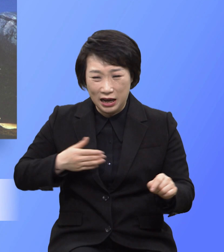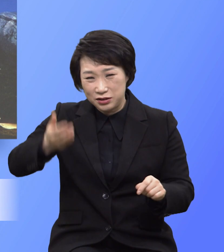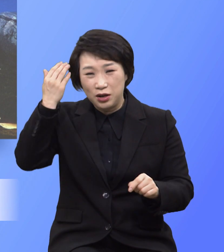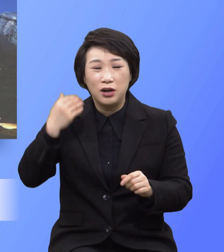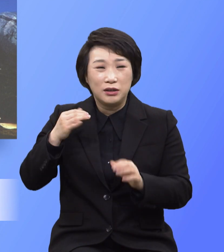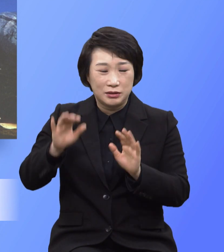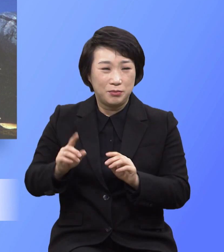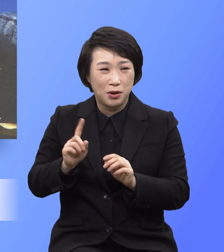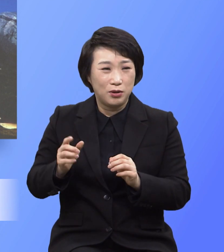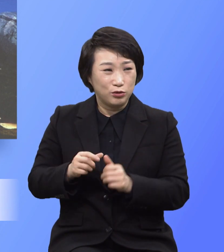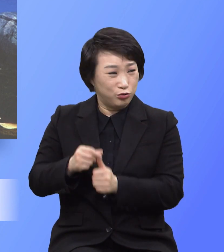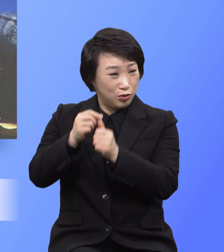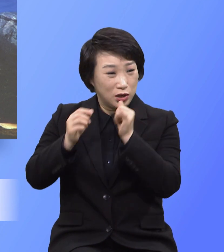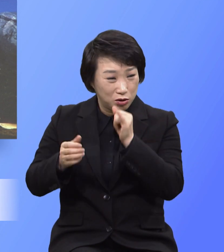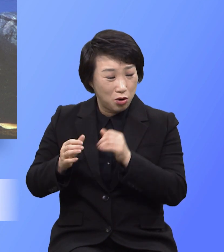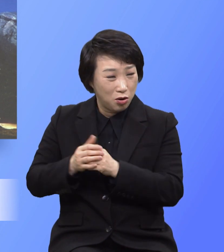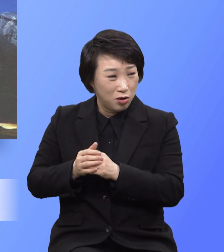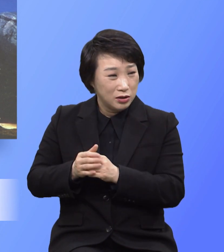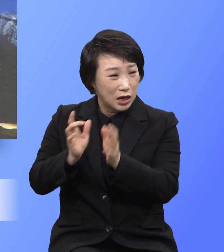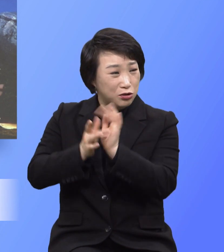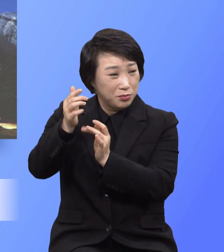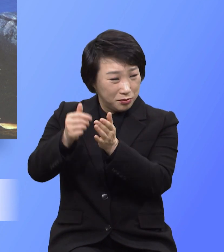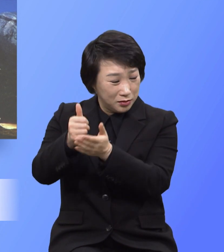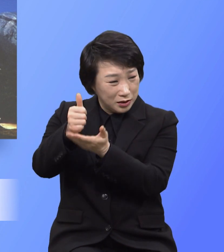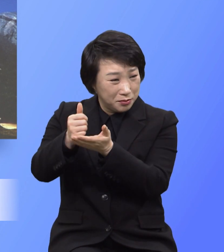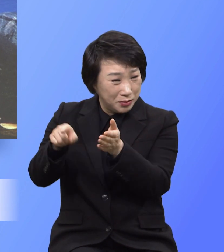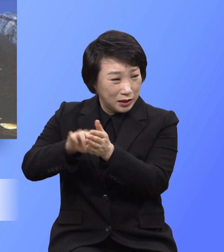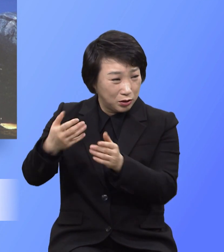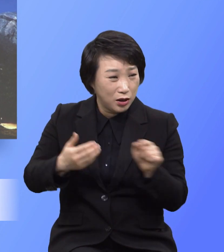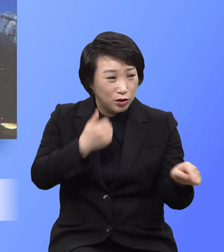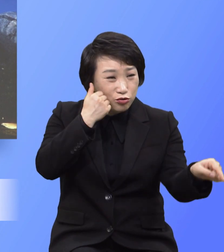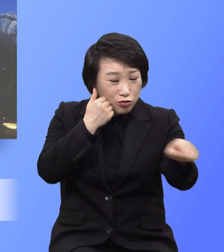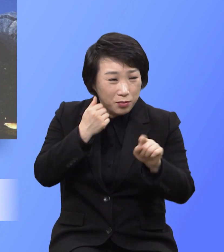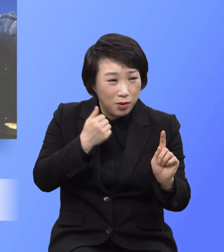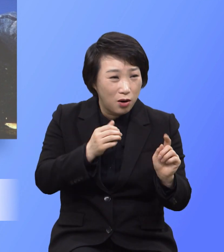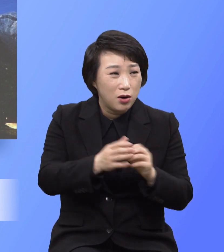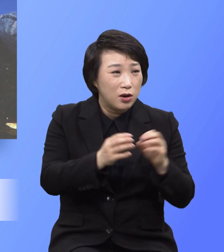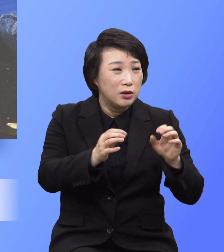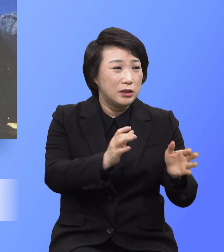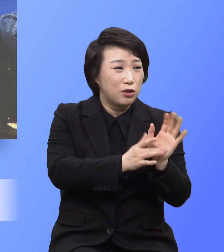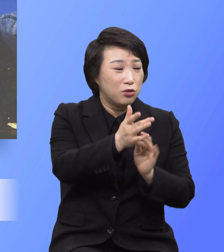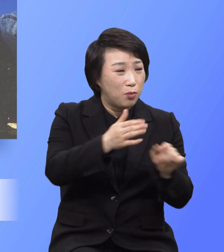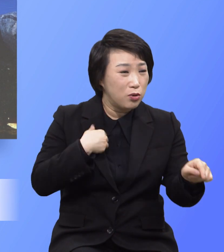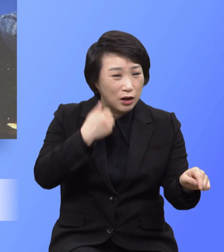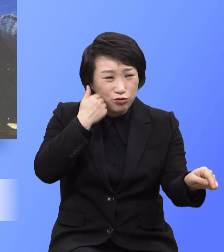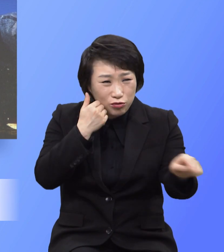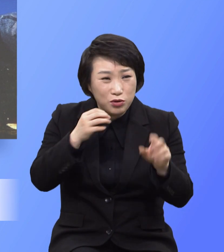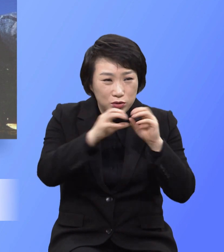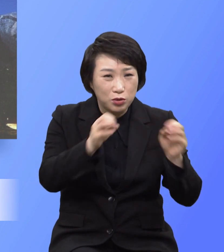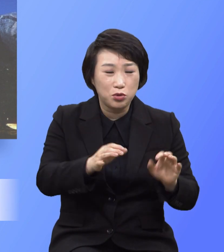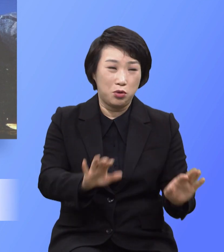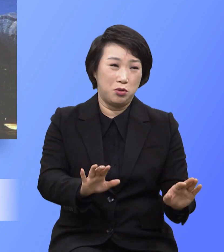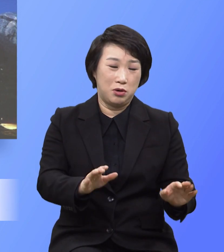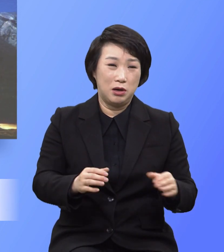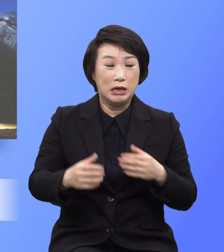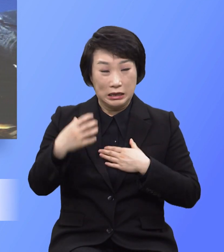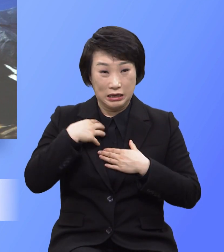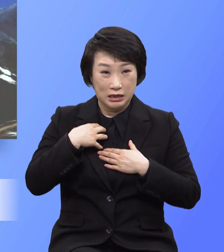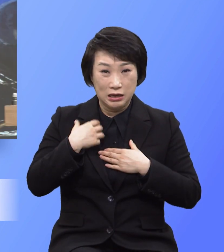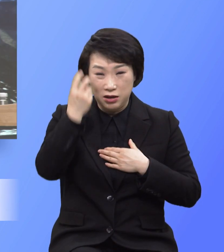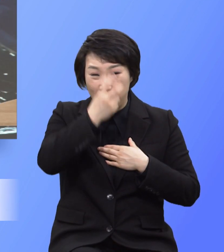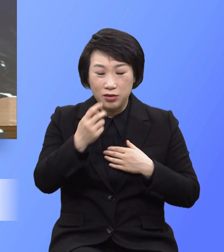향해서 전도하고 직분 맡아서 영혼 걸려고, 다 이런 것들은요 나와